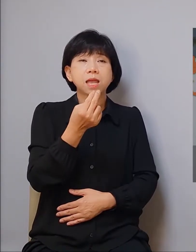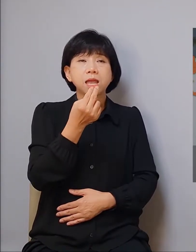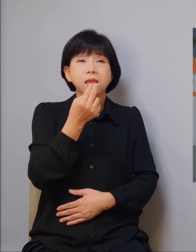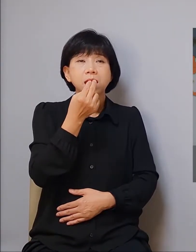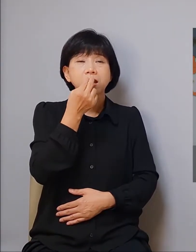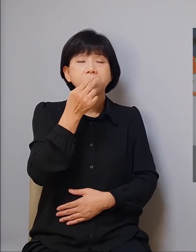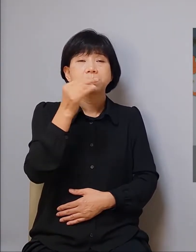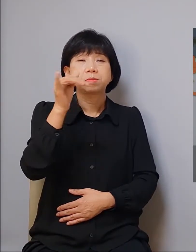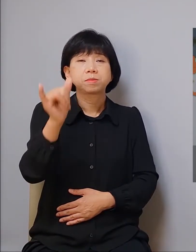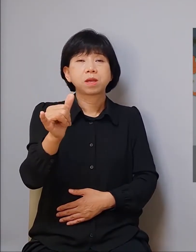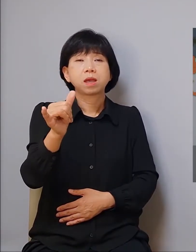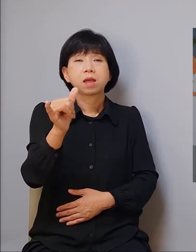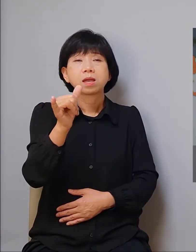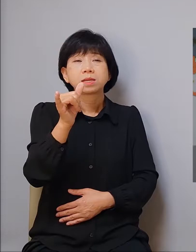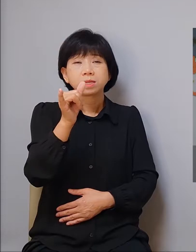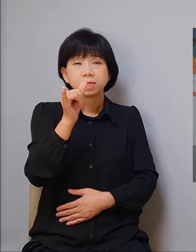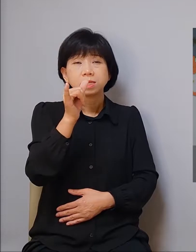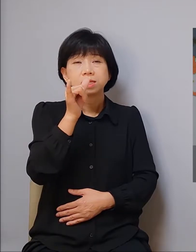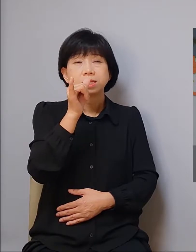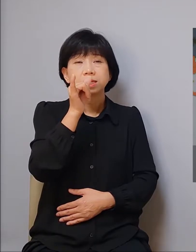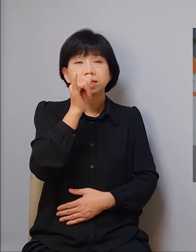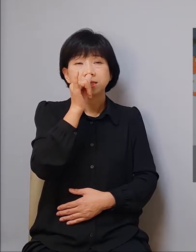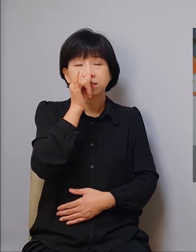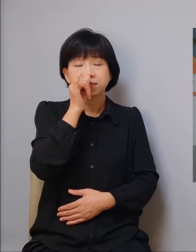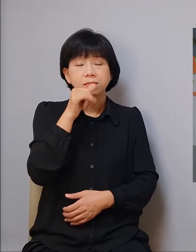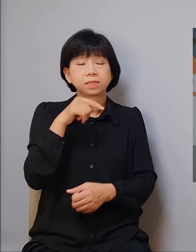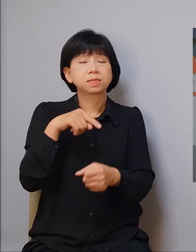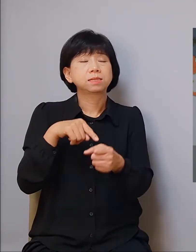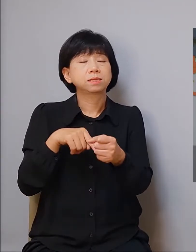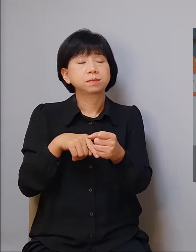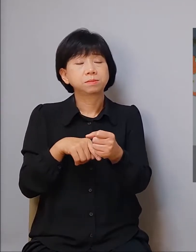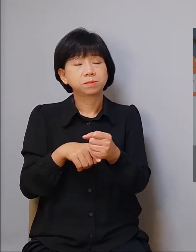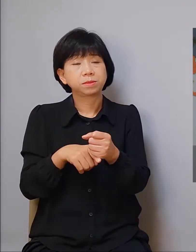이제 생명